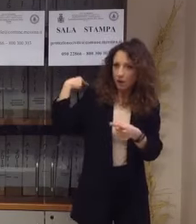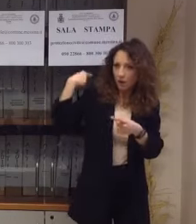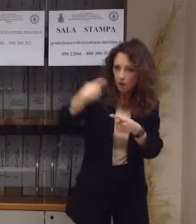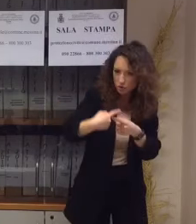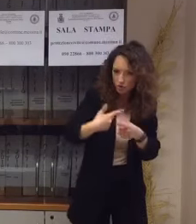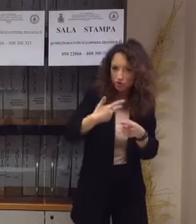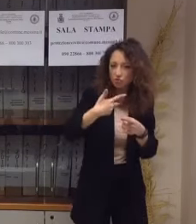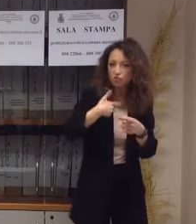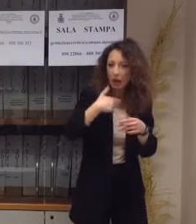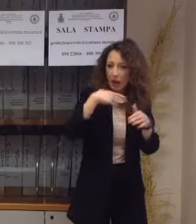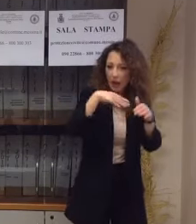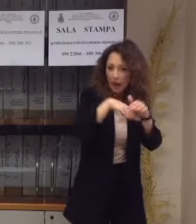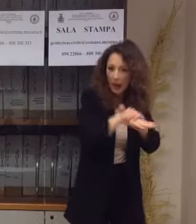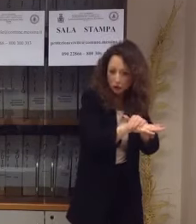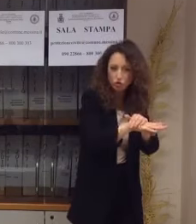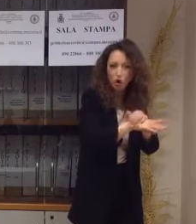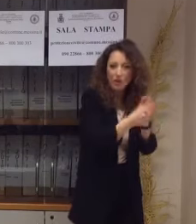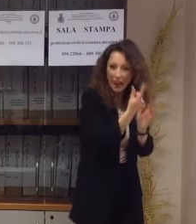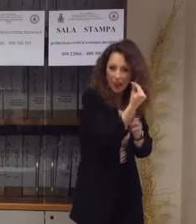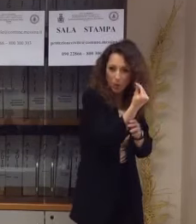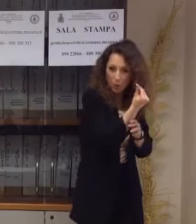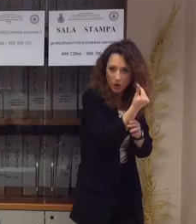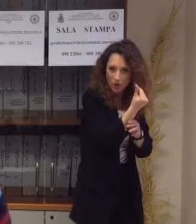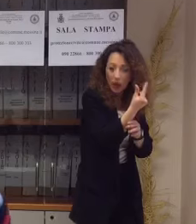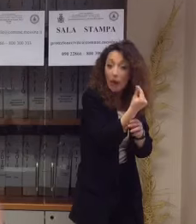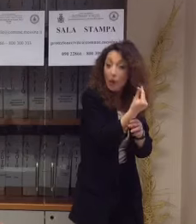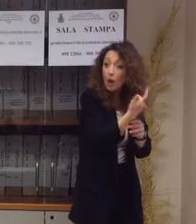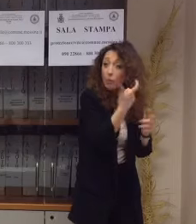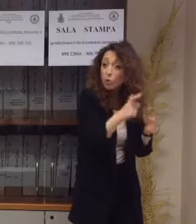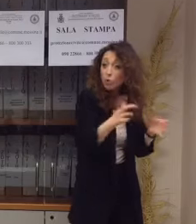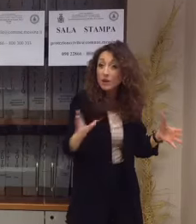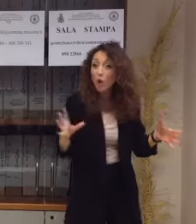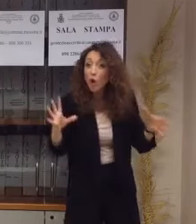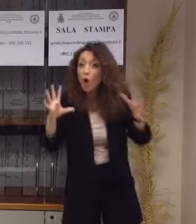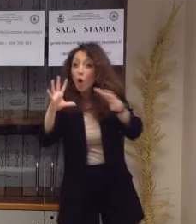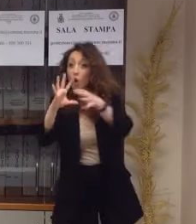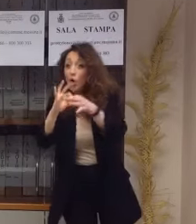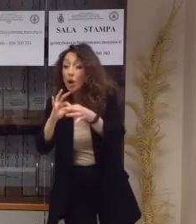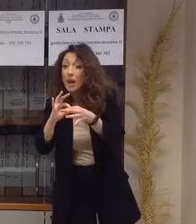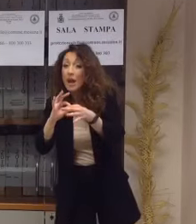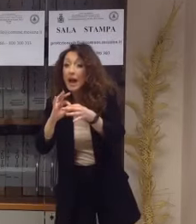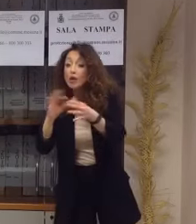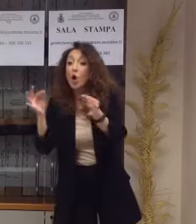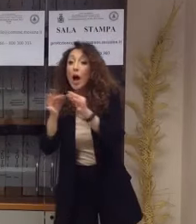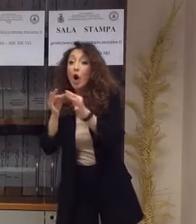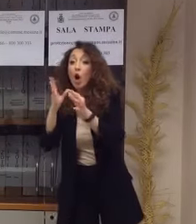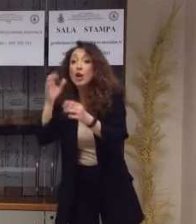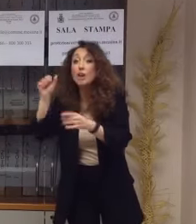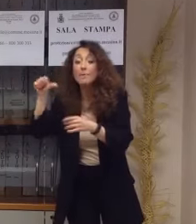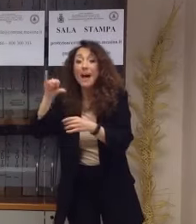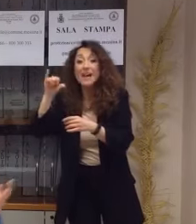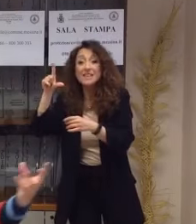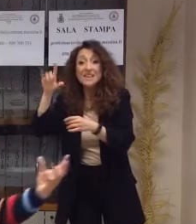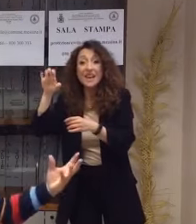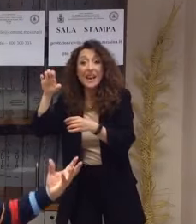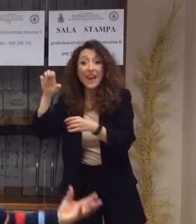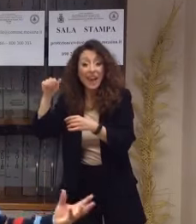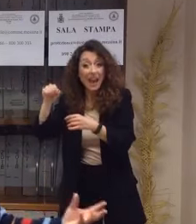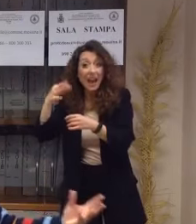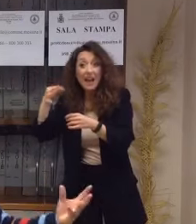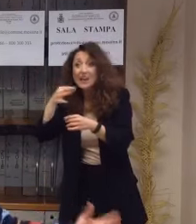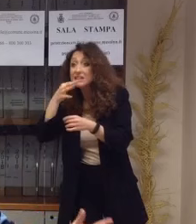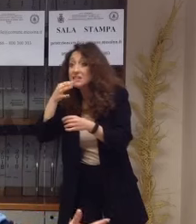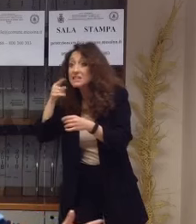da quella che è stata la strategia europea, gli accordi di Basilea, e che hanno portato le banche ad